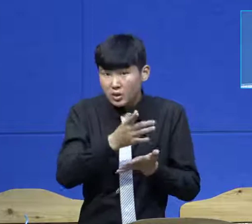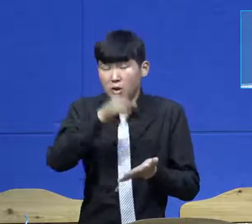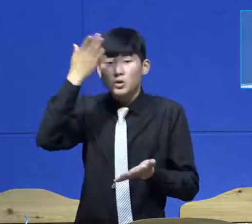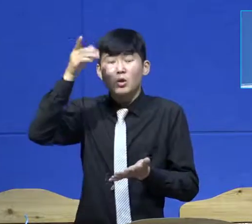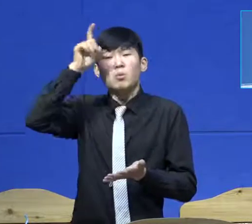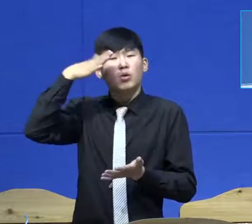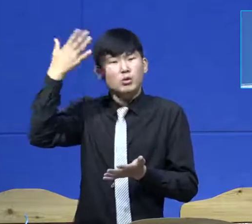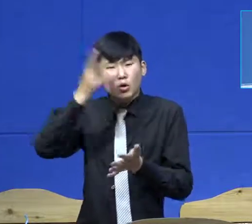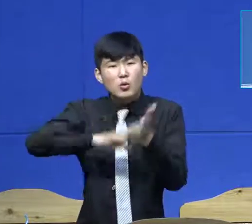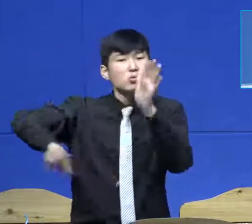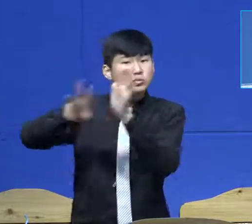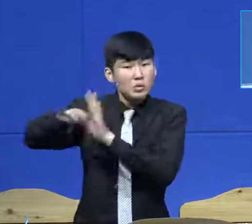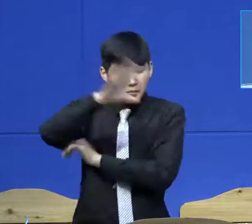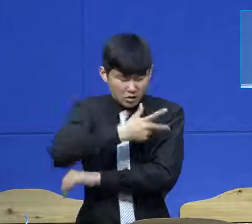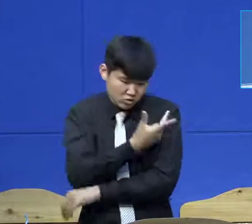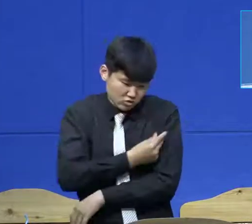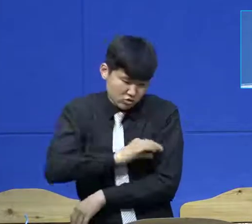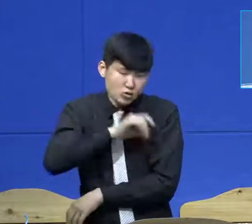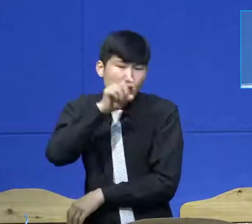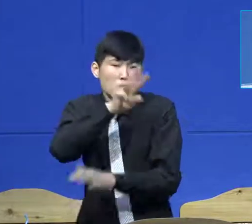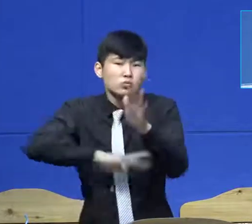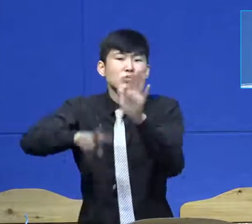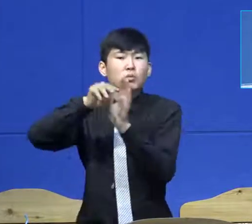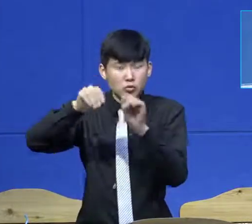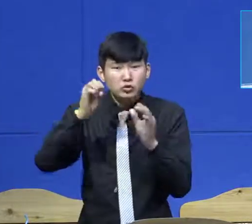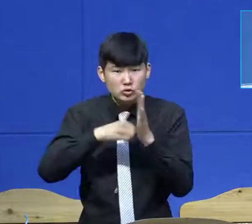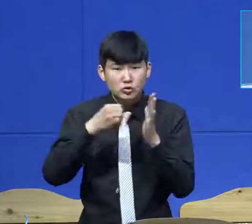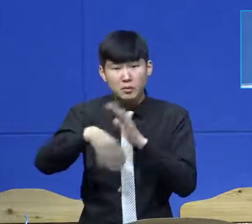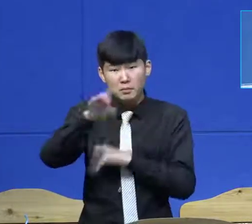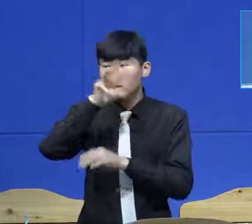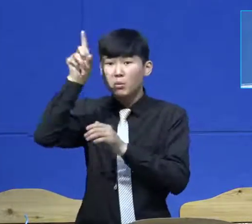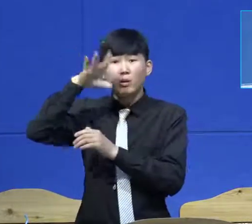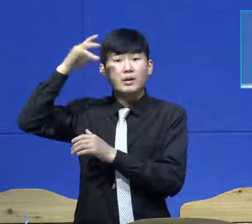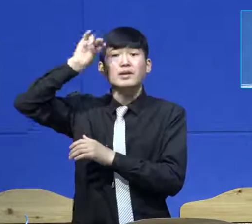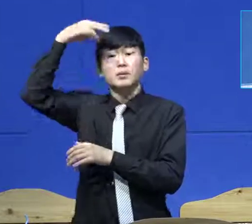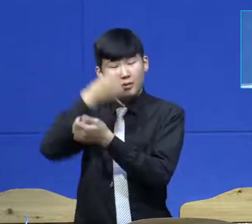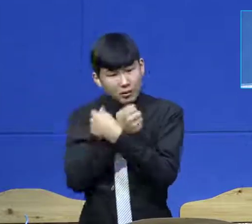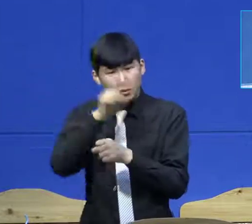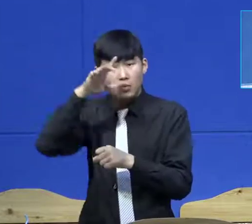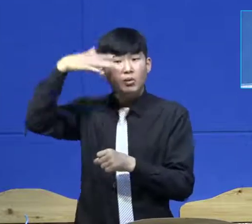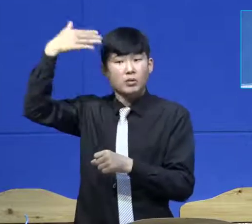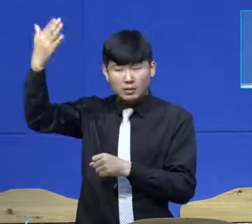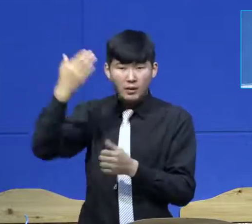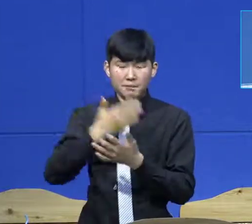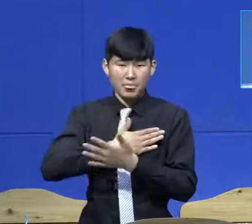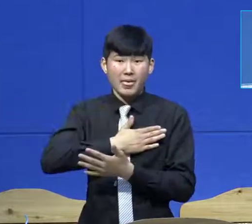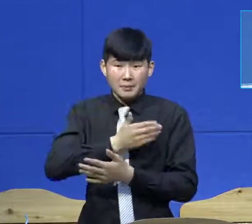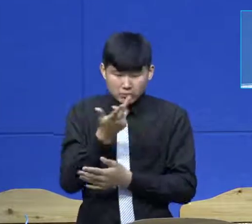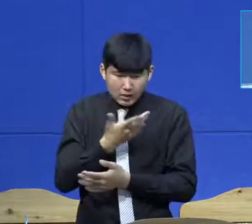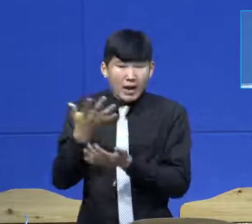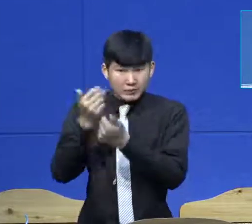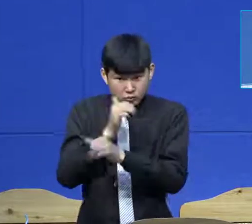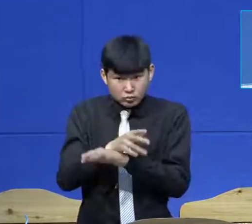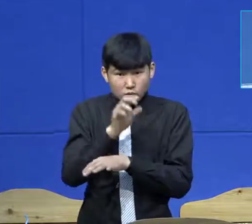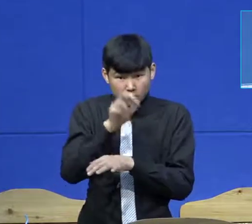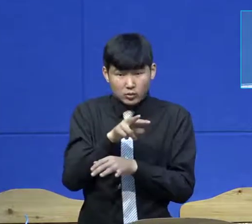хүсэл бидний чин сэтгэлийн хүсэл болох хэвээр. Бид нэр бурханы нэгүсээр аврагдаад бурханы амийг үнэхээр авсан л юм